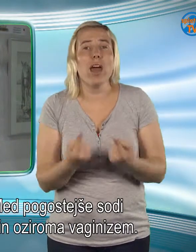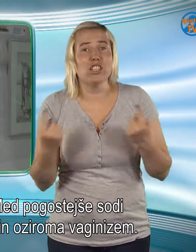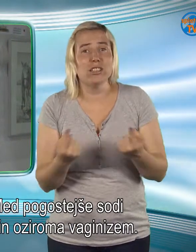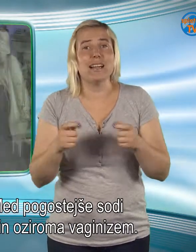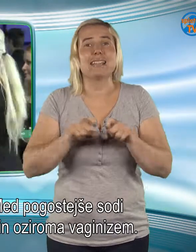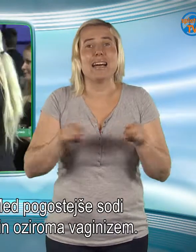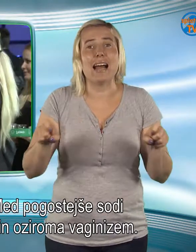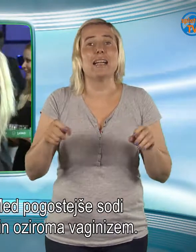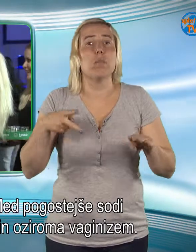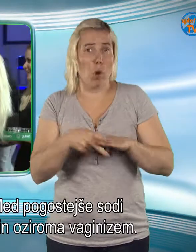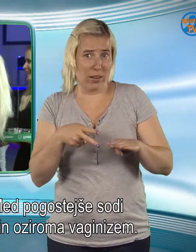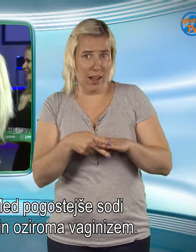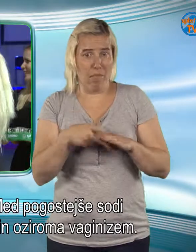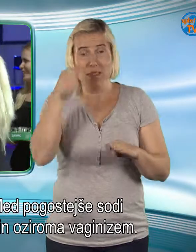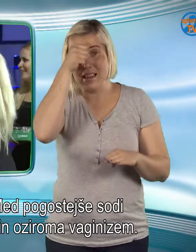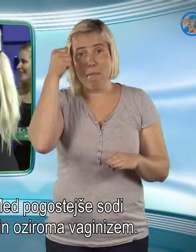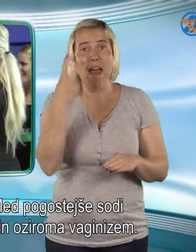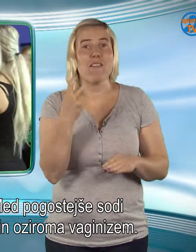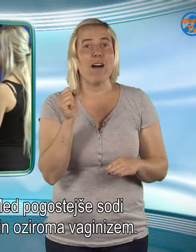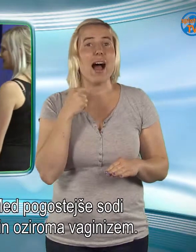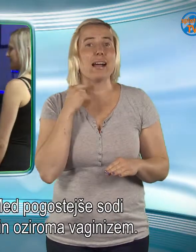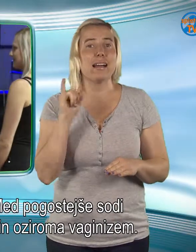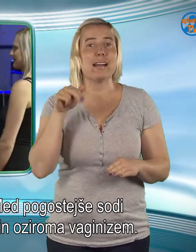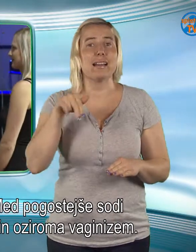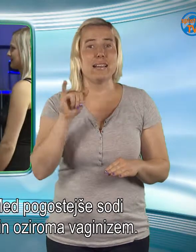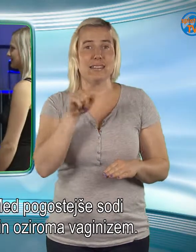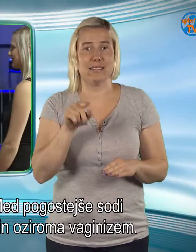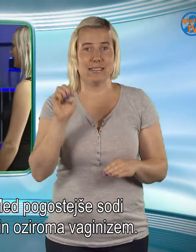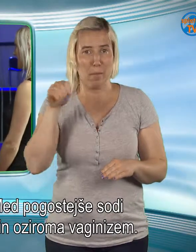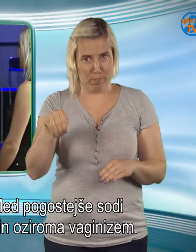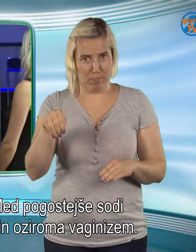sodi motnja zaradi bolečin oziroma vaginizem.